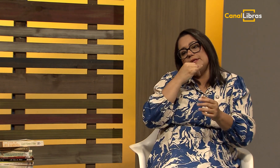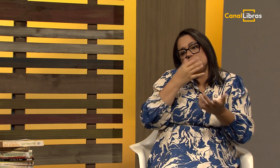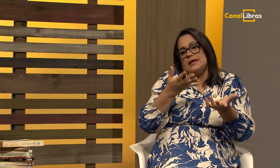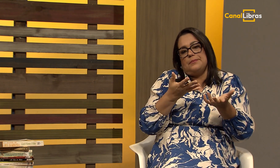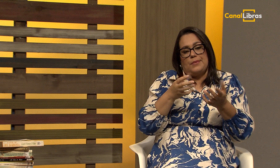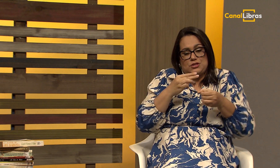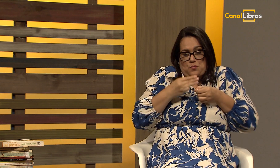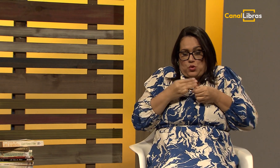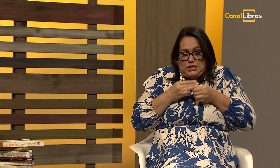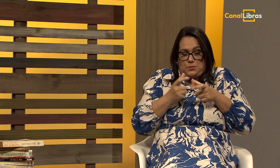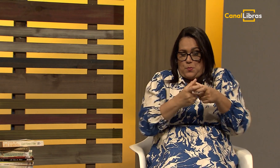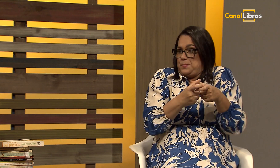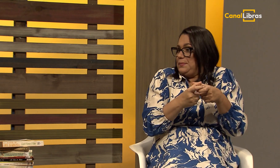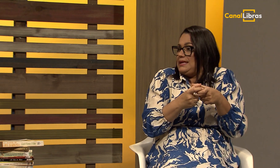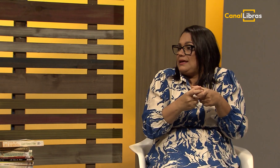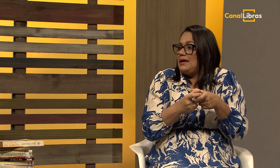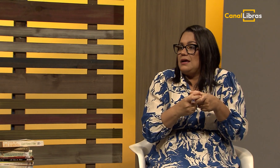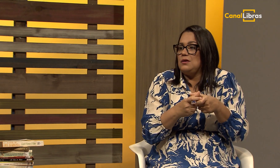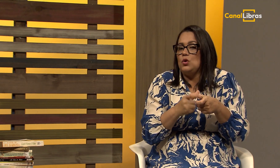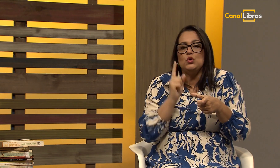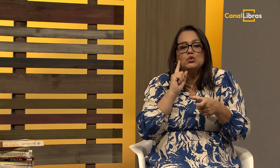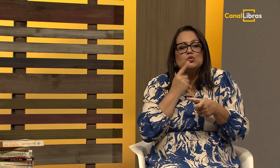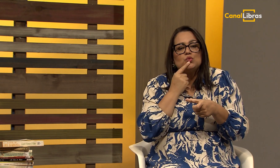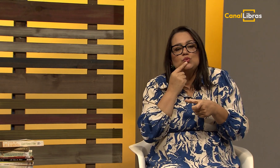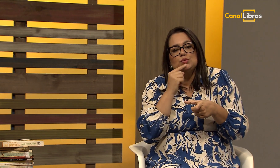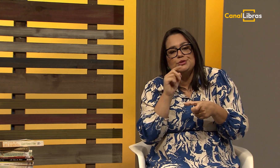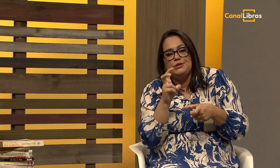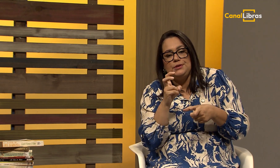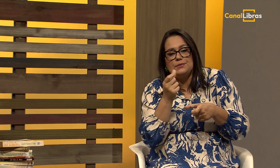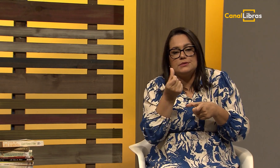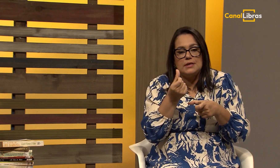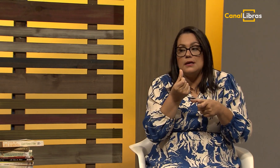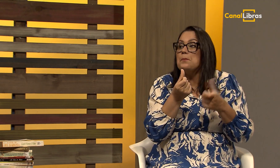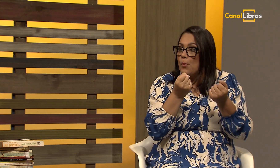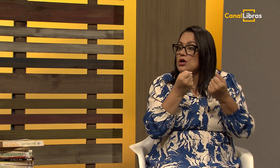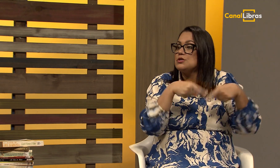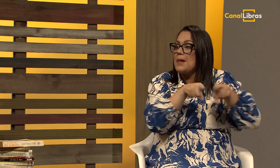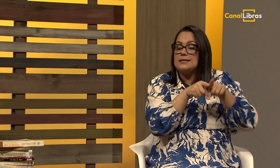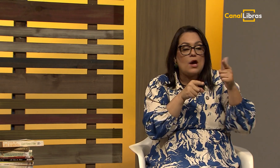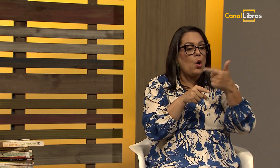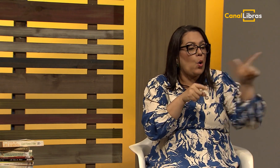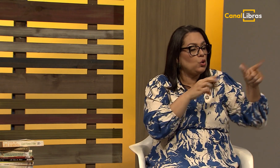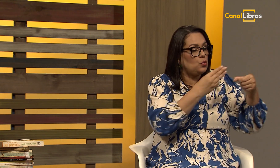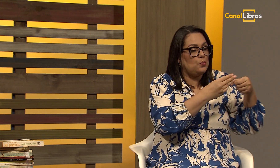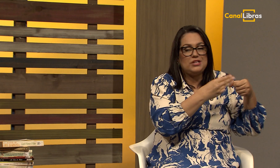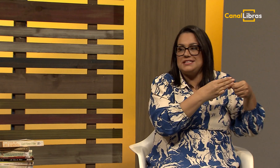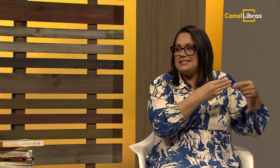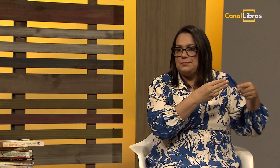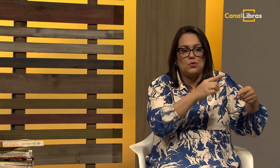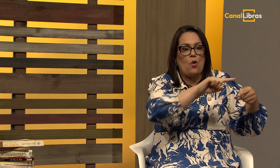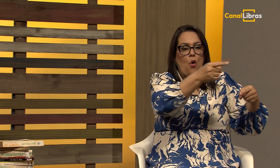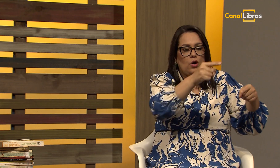Por exemplo, um município com poucos habitantes surdos pode fazer parcerias com outros